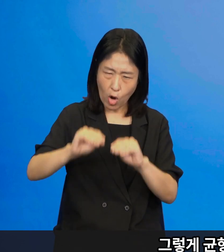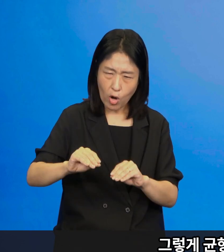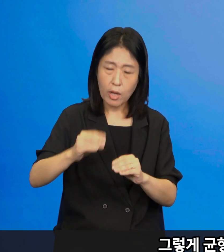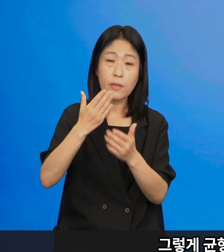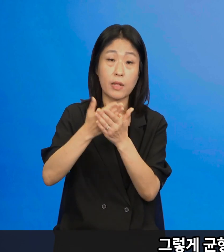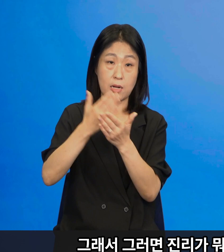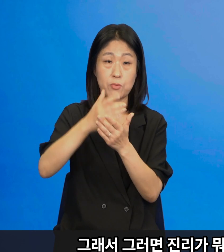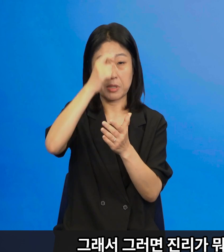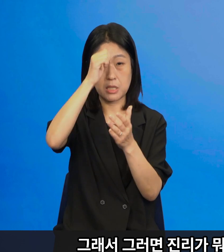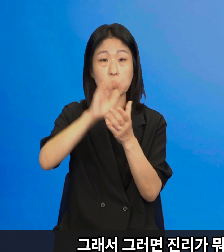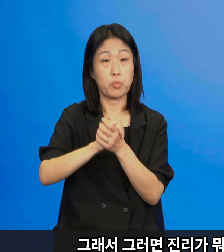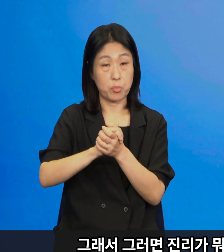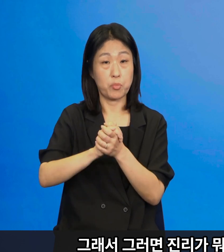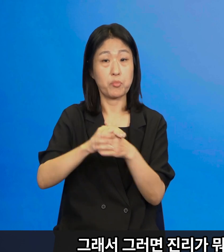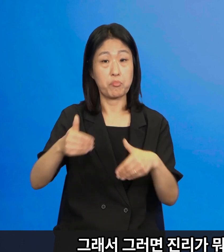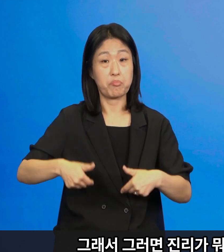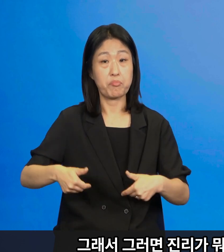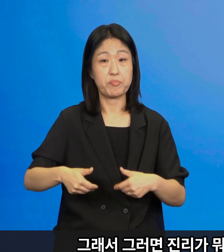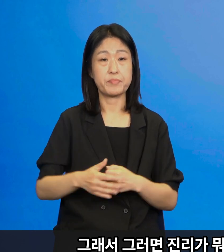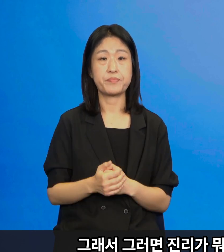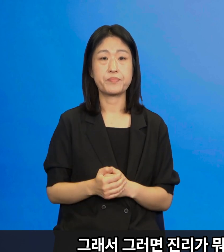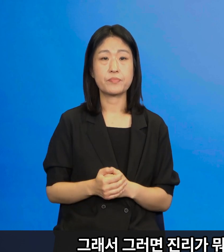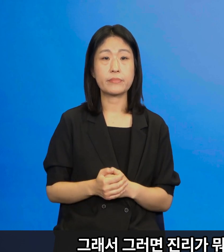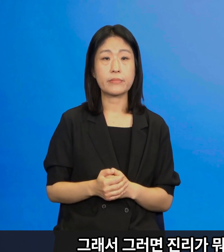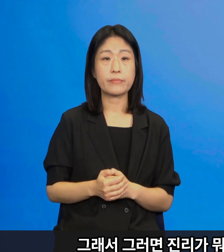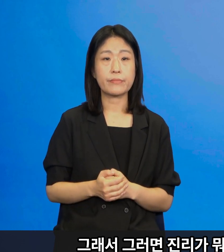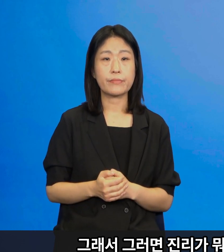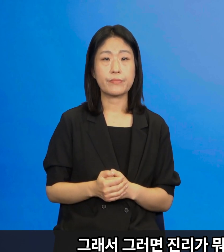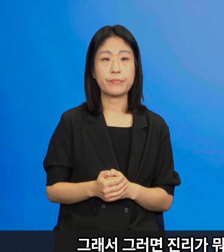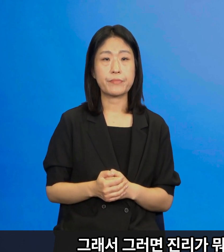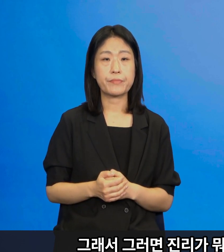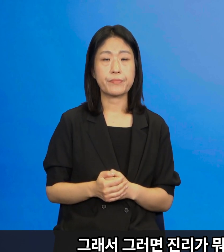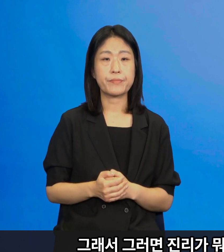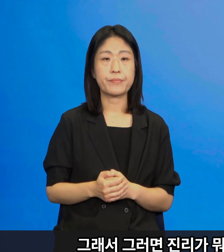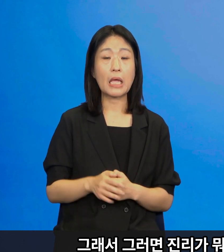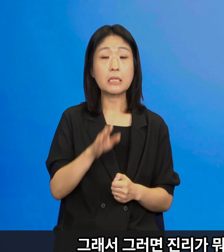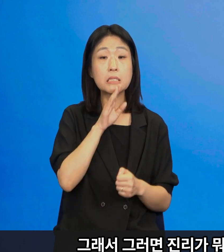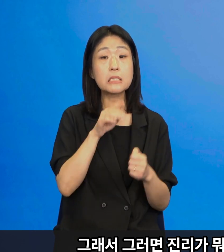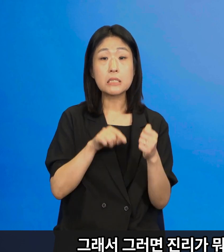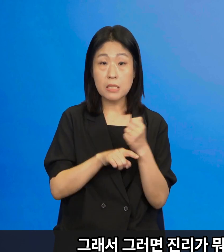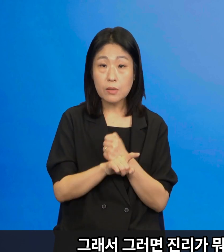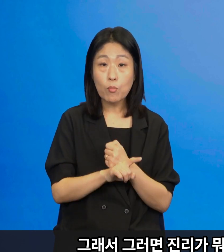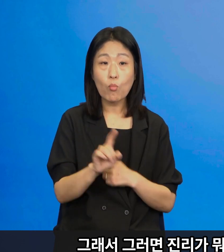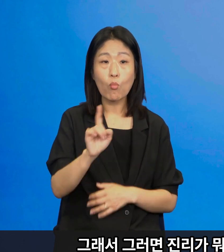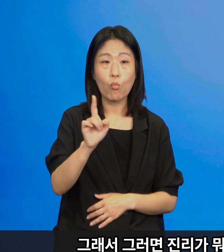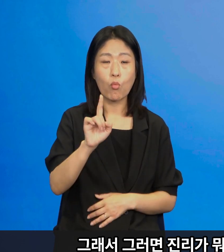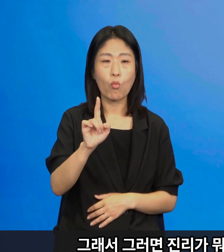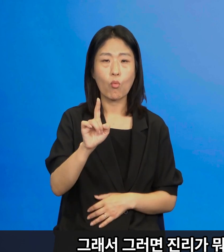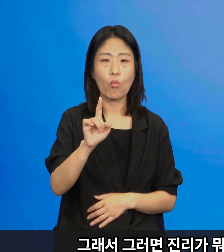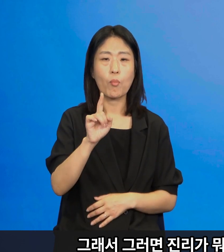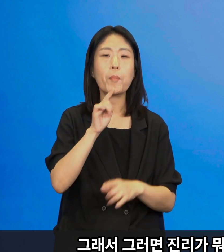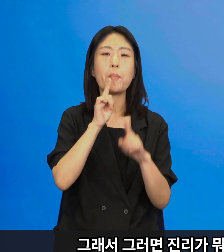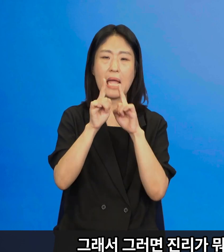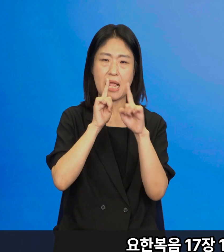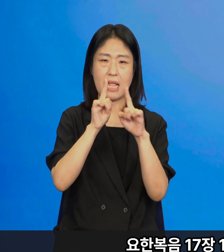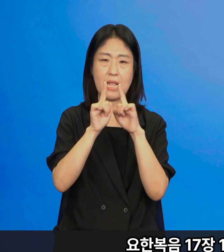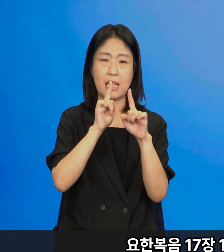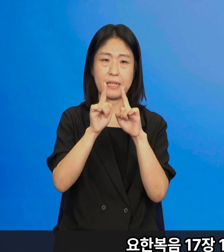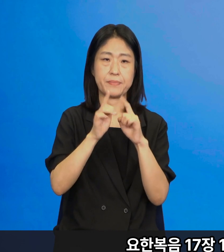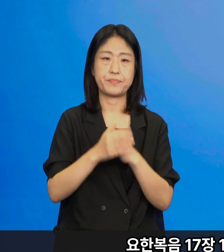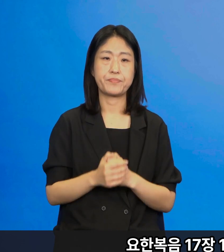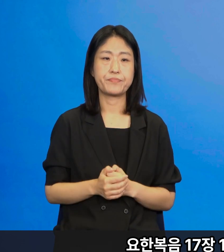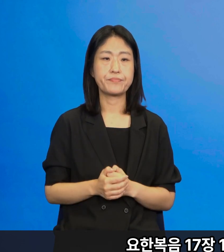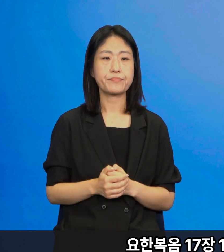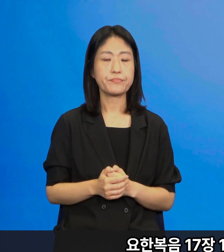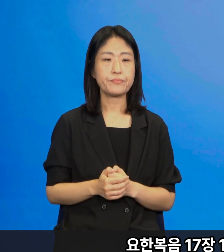거예요. 그래서 그러면 진리가 뭐냐? 진리가 첫째는요, 말씀입니다. 자,